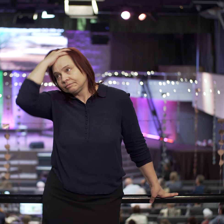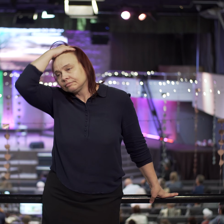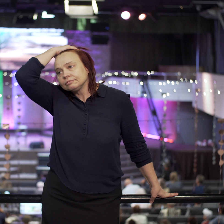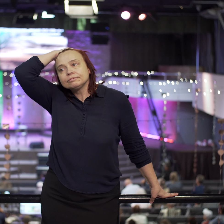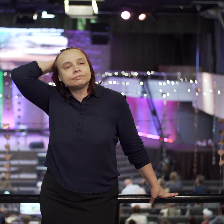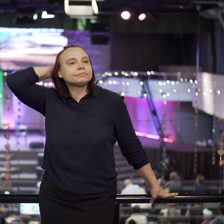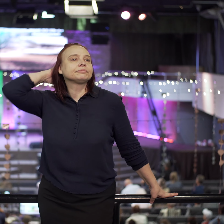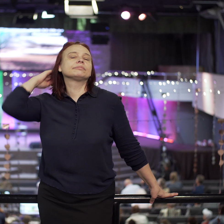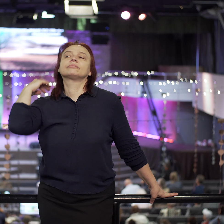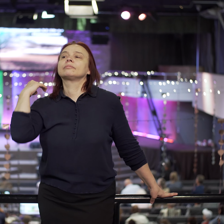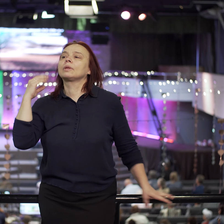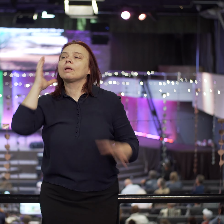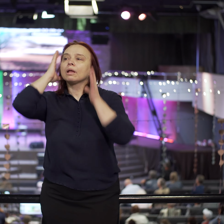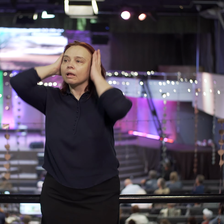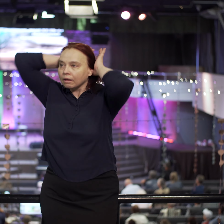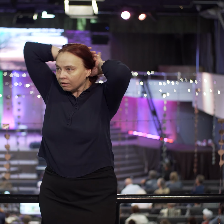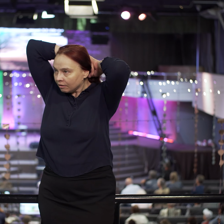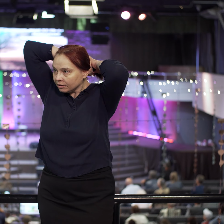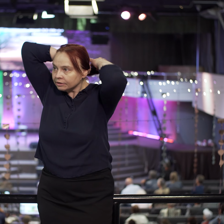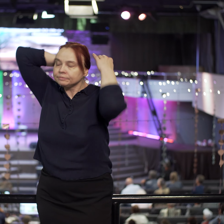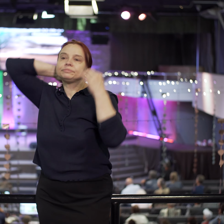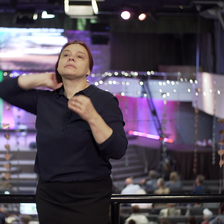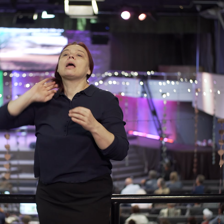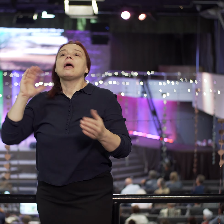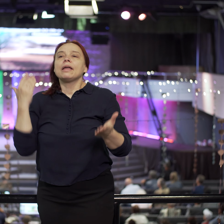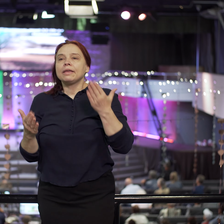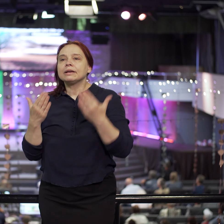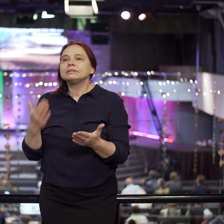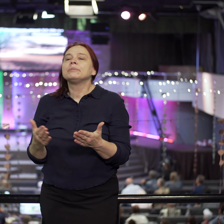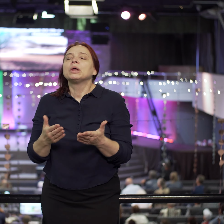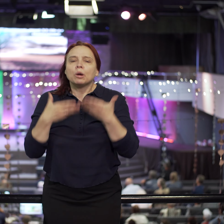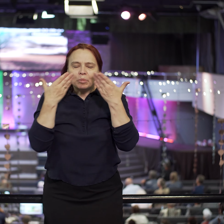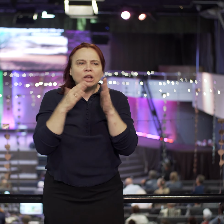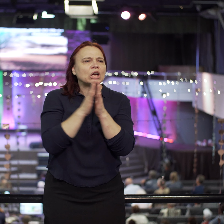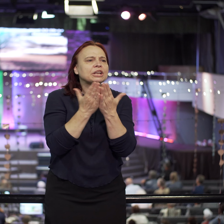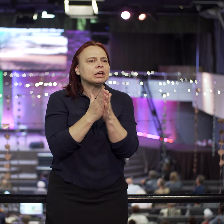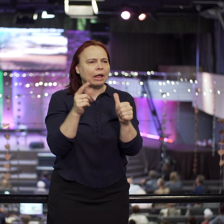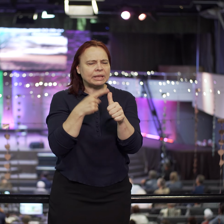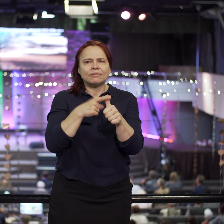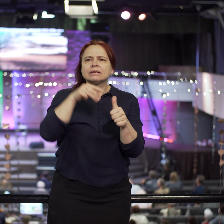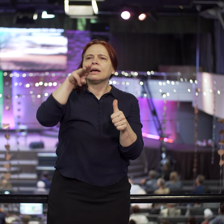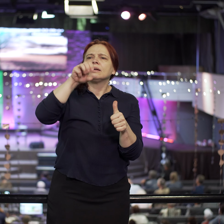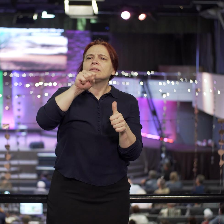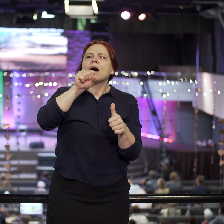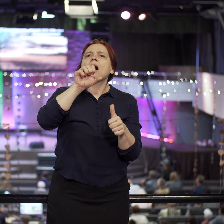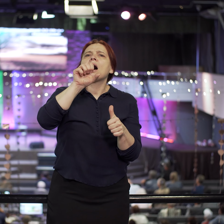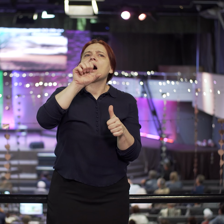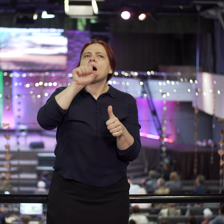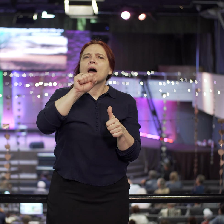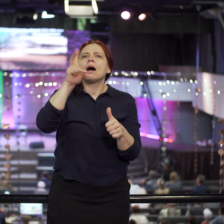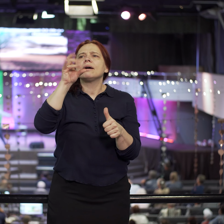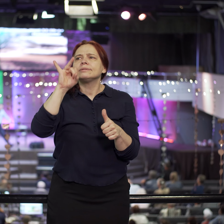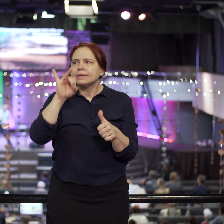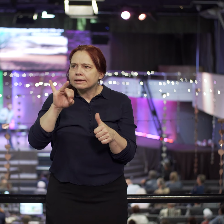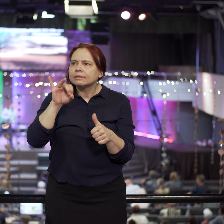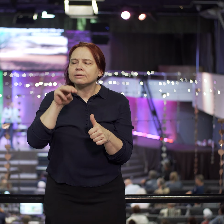Вы знаете, что в культуре Израиля, если ты прочитаешь эту книгу Таанит, о которой, ну как ты прочитаешь на еврейском языке,